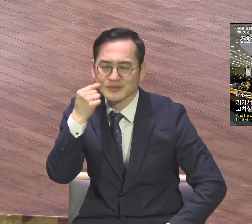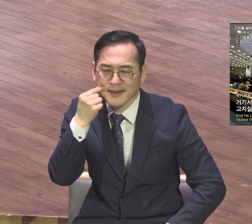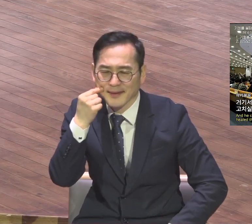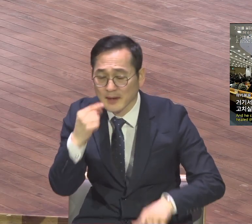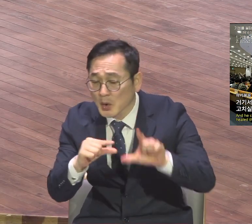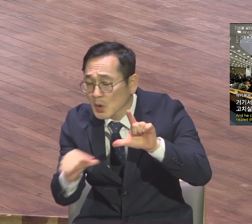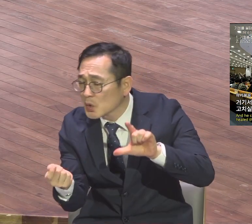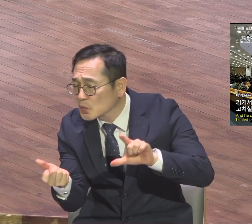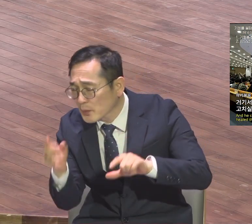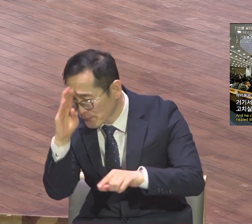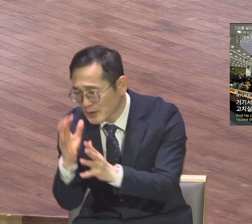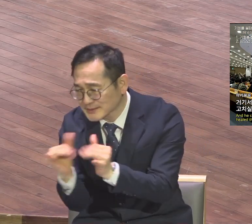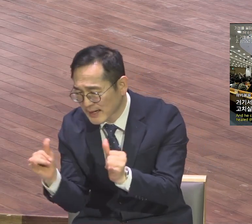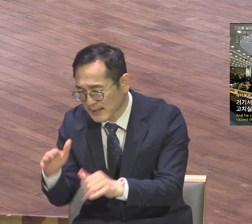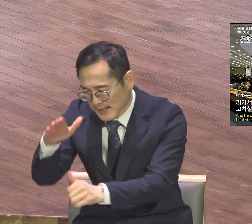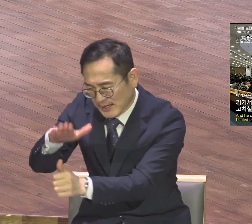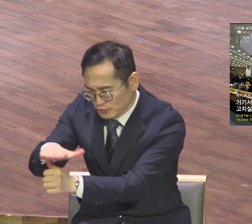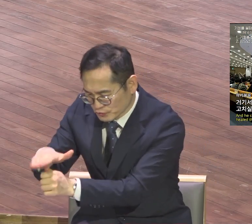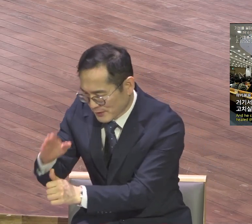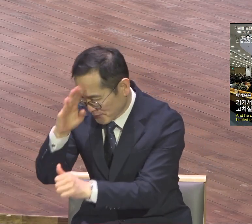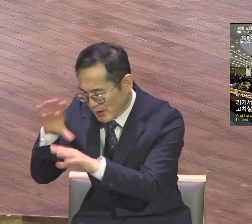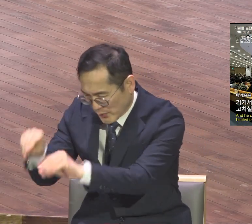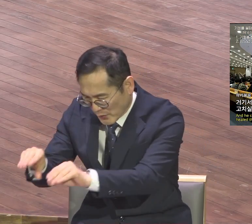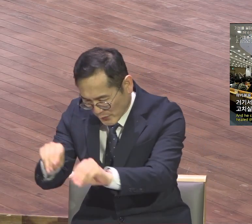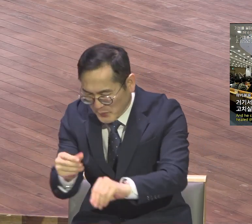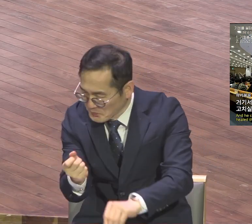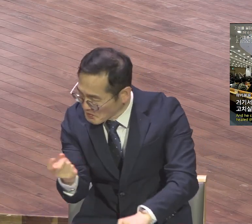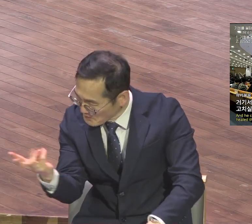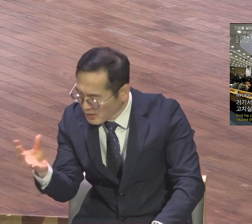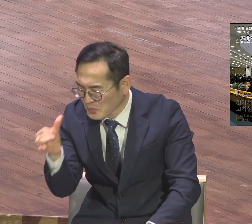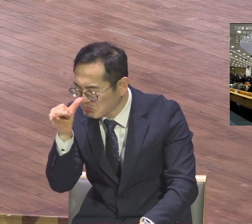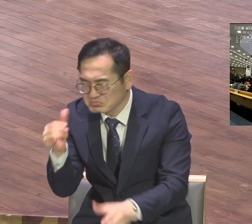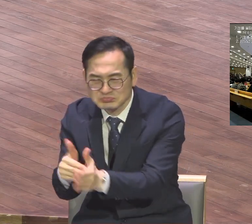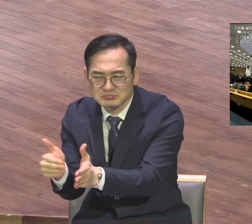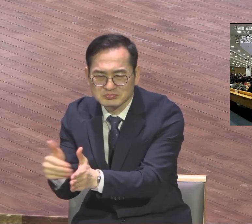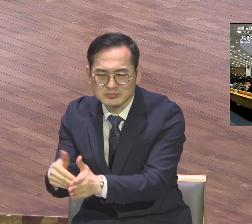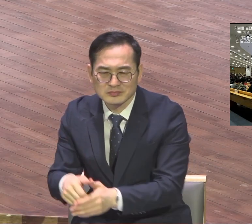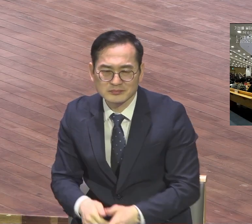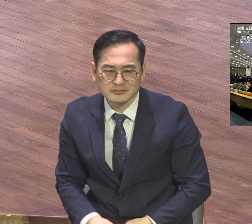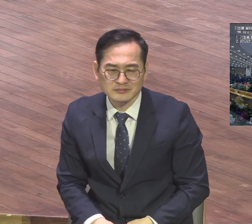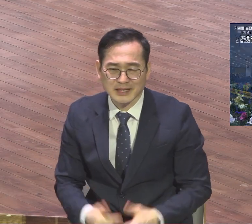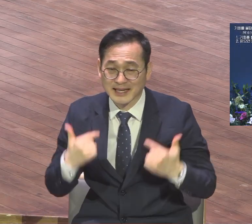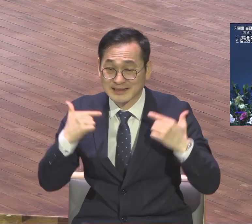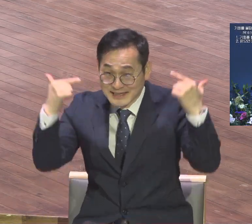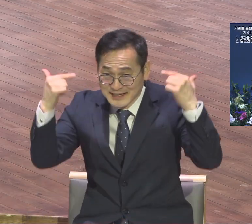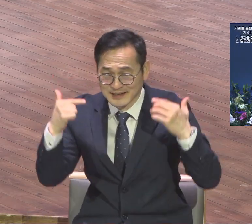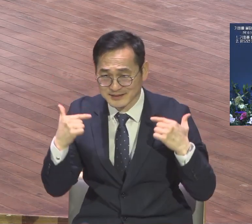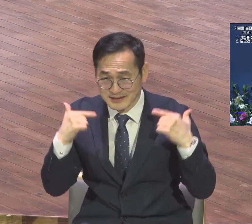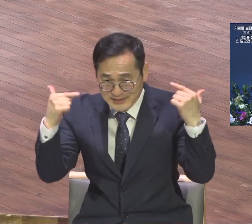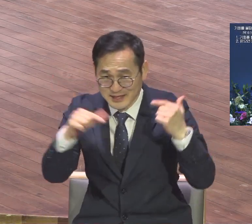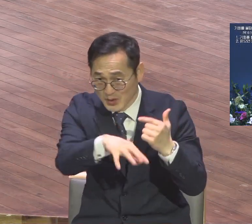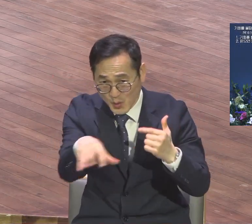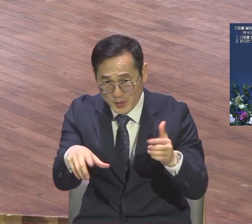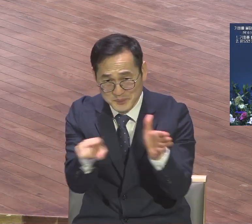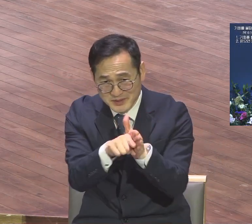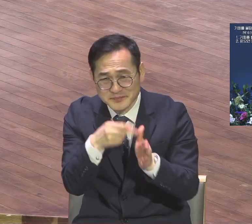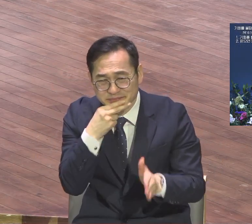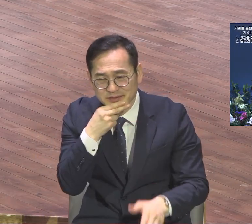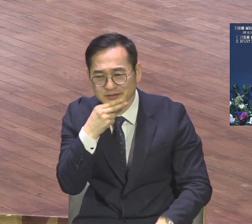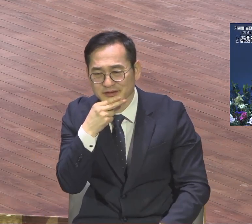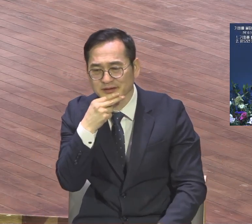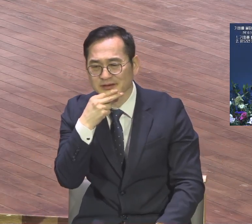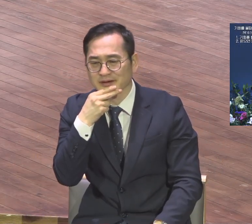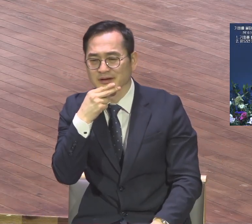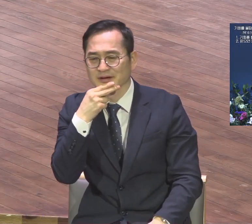소수의 병자에게 안수하여 고치실 뿐이었고, 예수님께서는 나사렛 사람들의 불신앙적인 태도 때문에 능력을